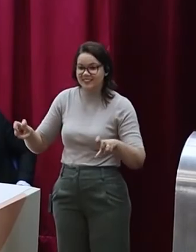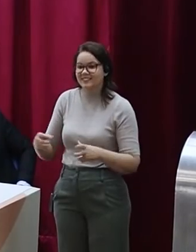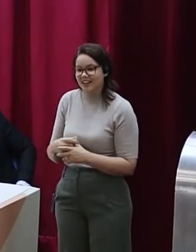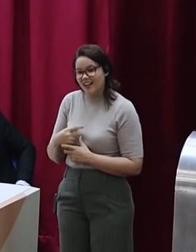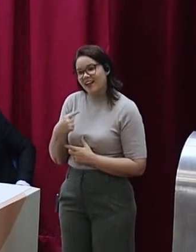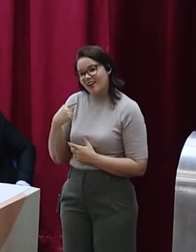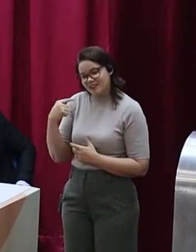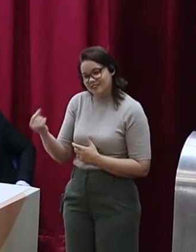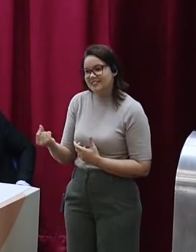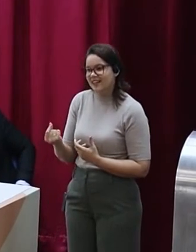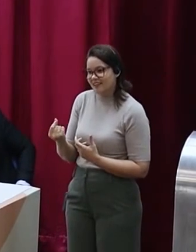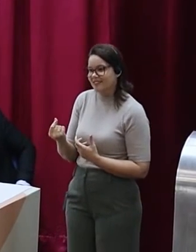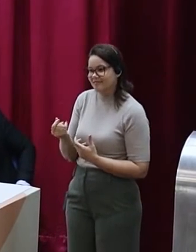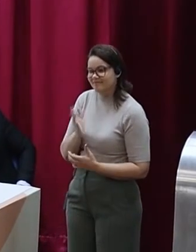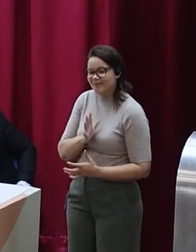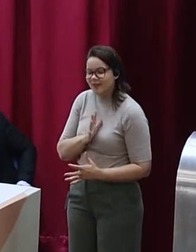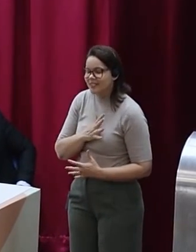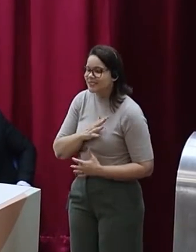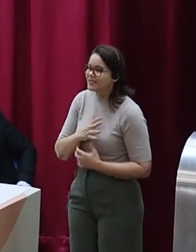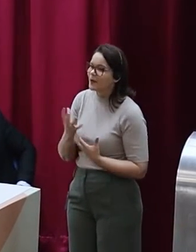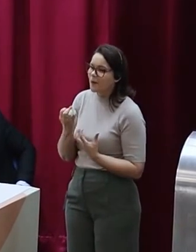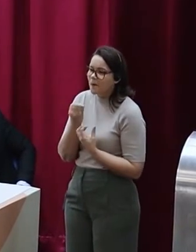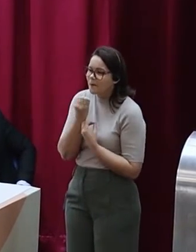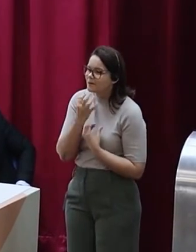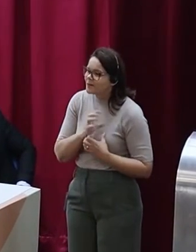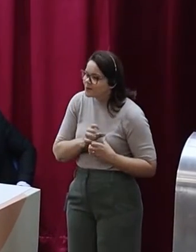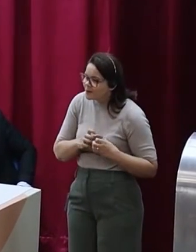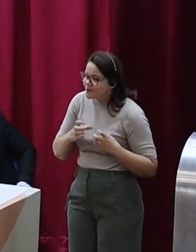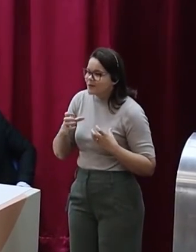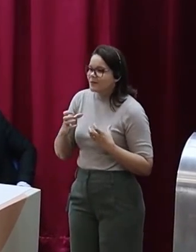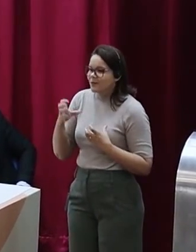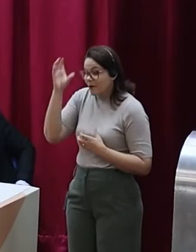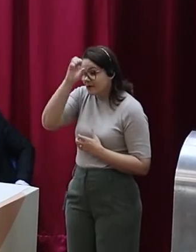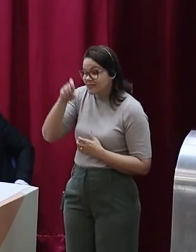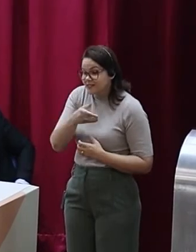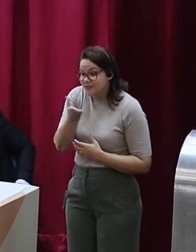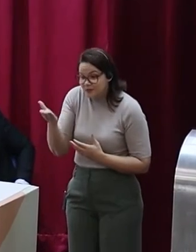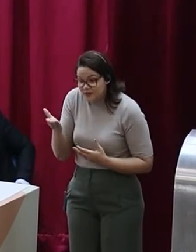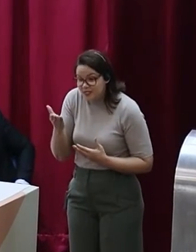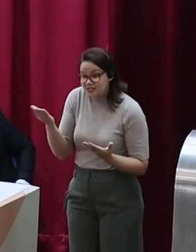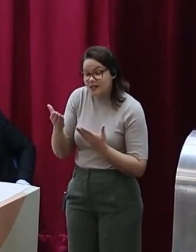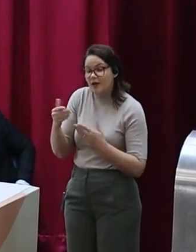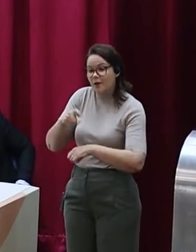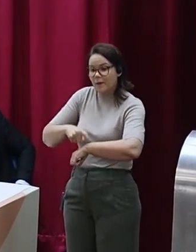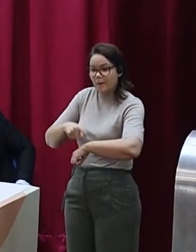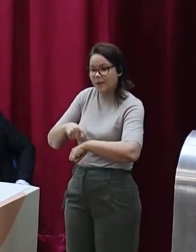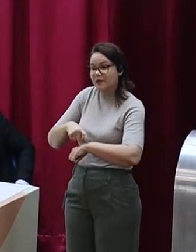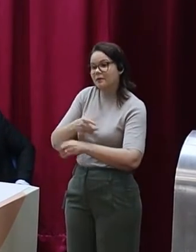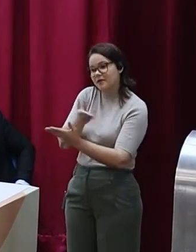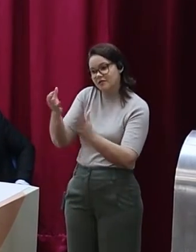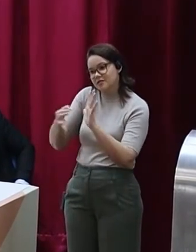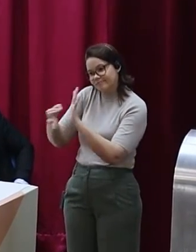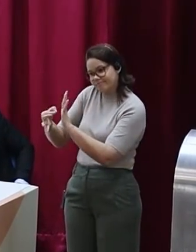coração assim cheio, né, e bastante aprendizado de vocês. E agora a gente abre um momento para que vocês, público, façam